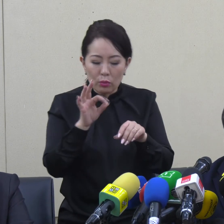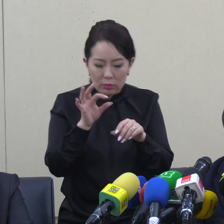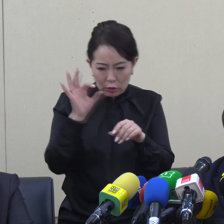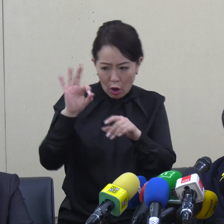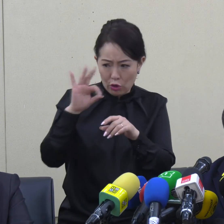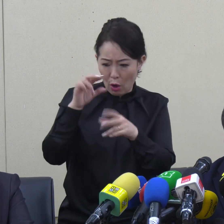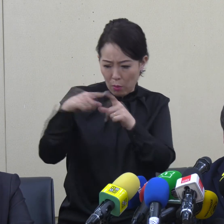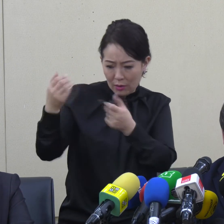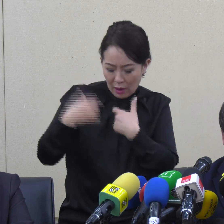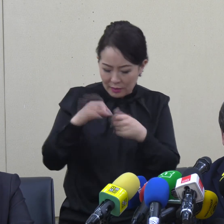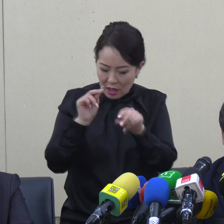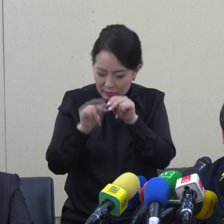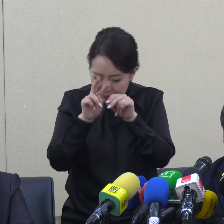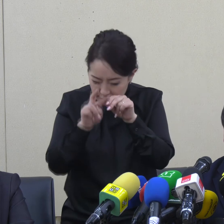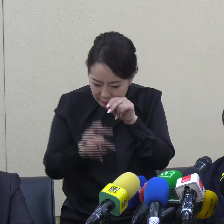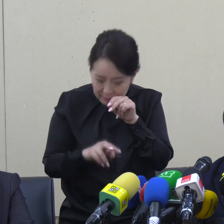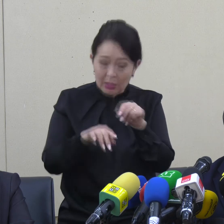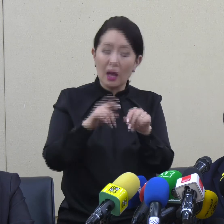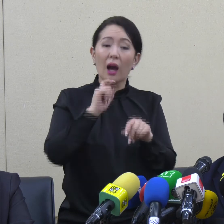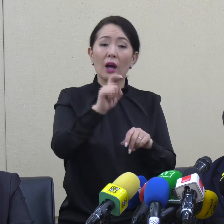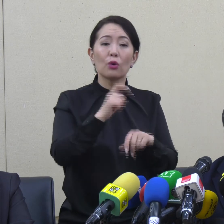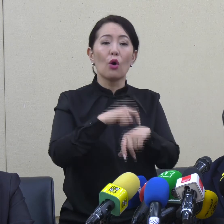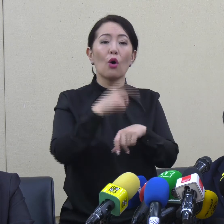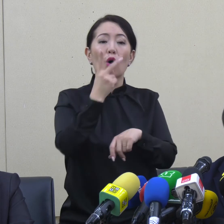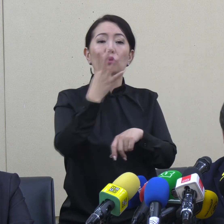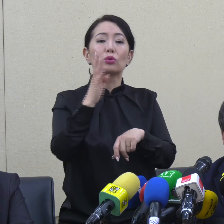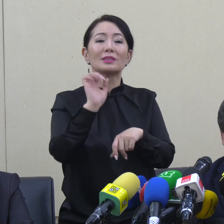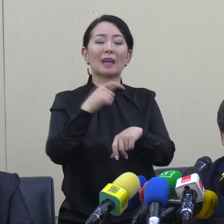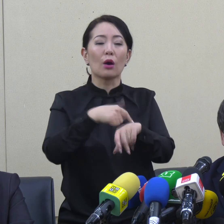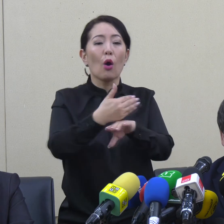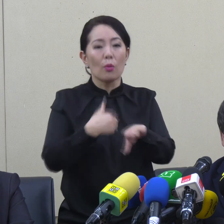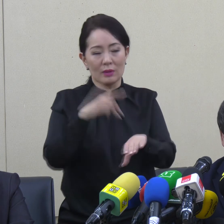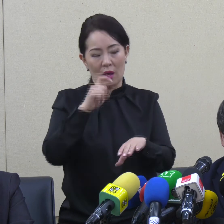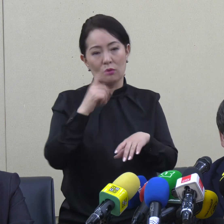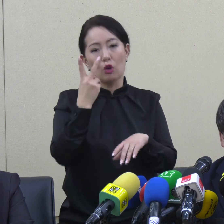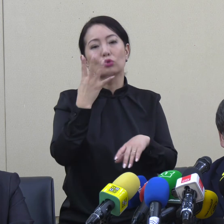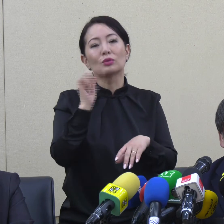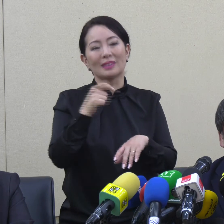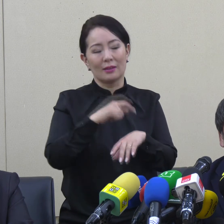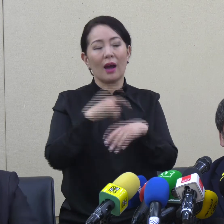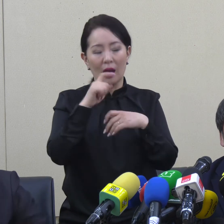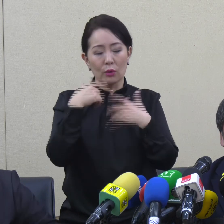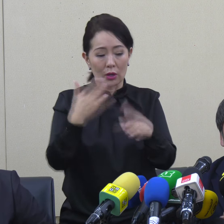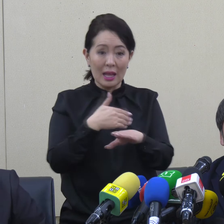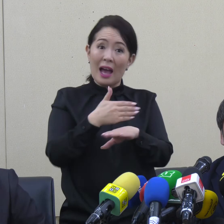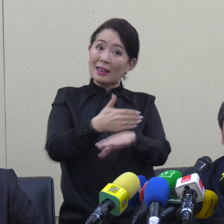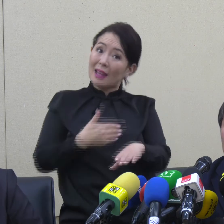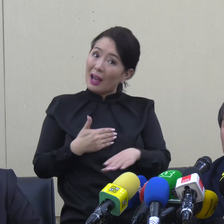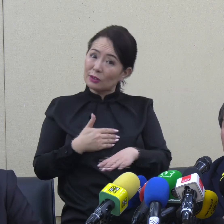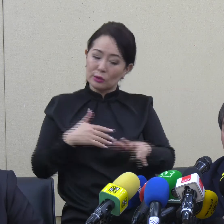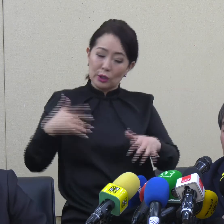тэгээд бүгд бол 24 цагийн дотор гарна. А наан нь бол лабораторийн улсууд нөгөө